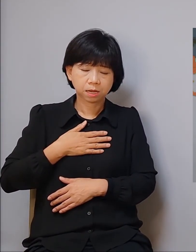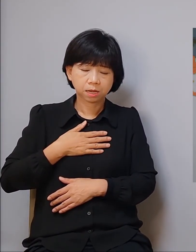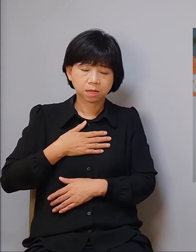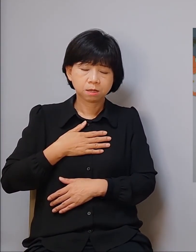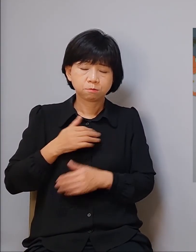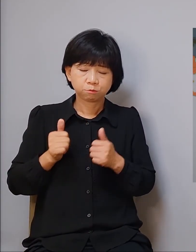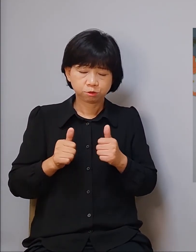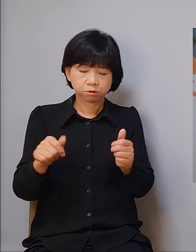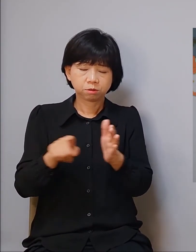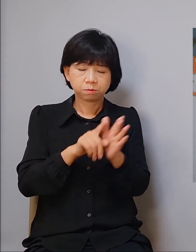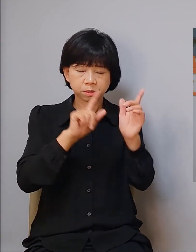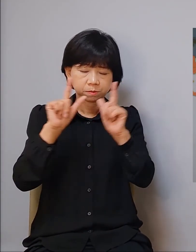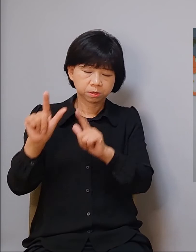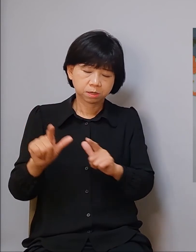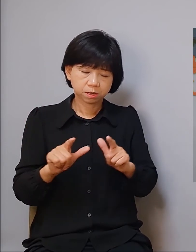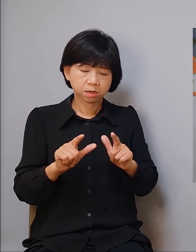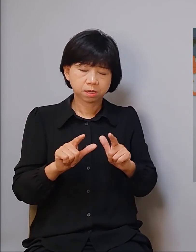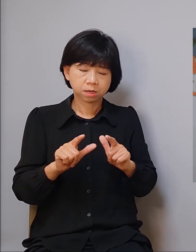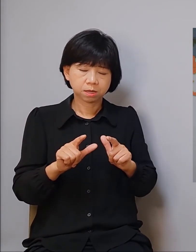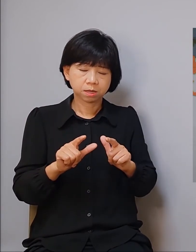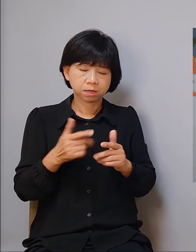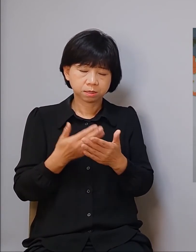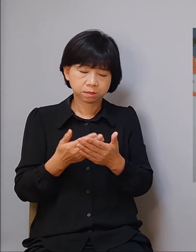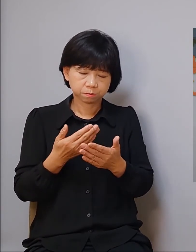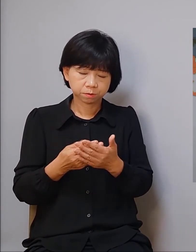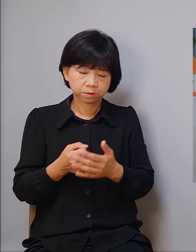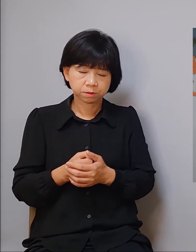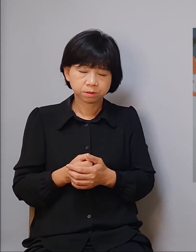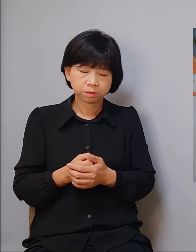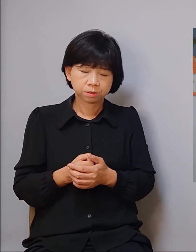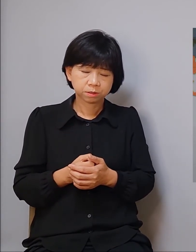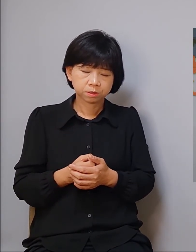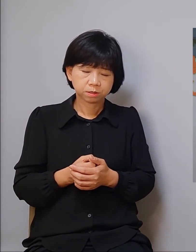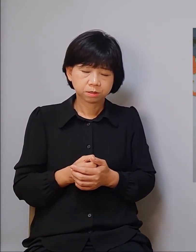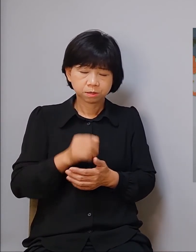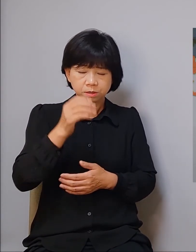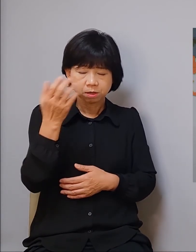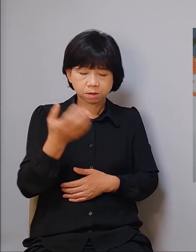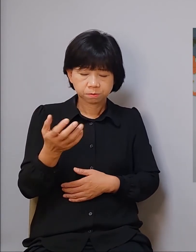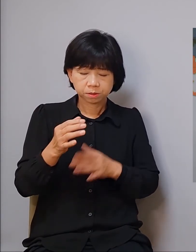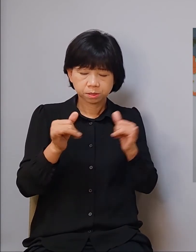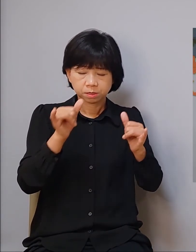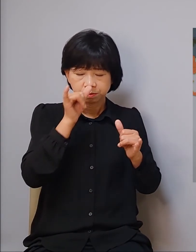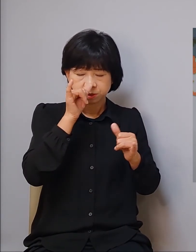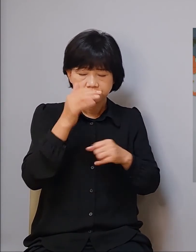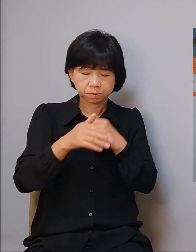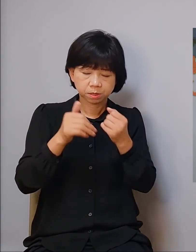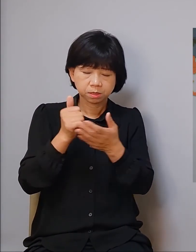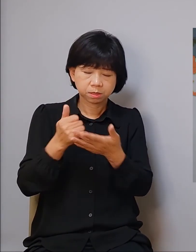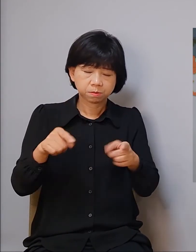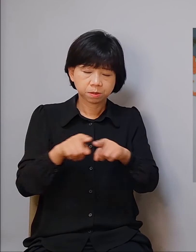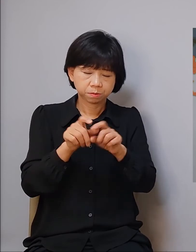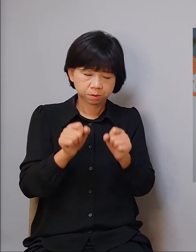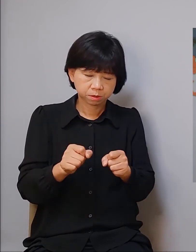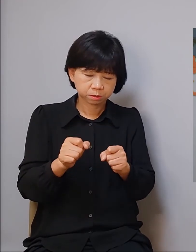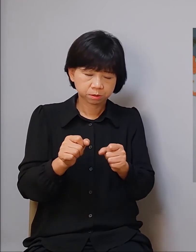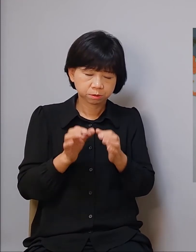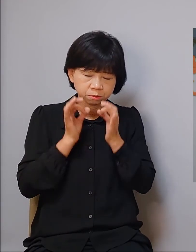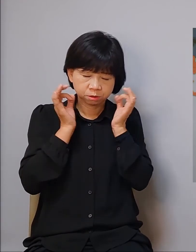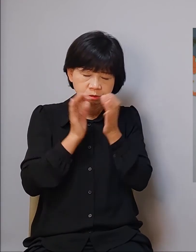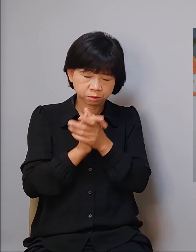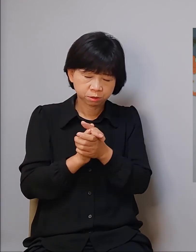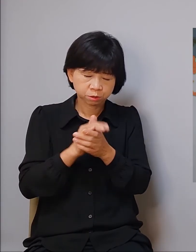줄 믿습니다. 이래저래 편찮으신 분들이 있습니다. 하나님 함께 하여 주셔서 간곡하게